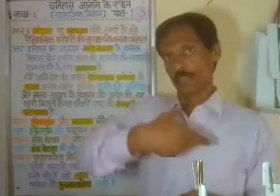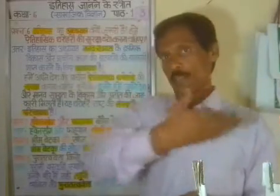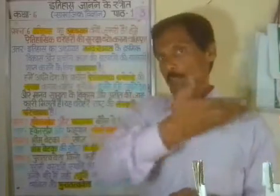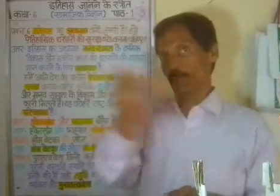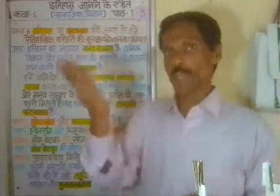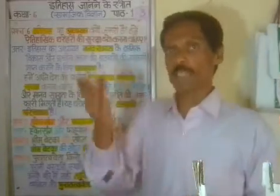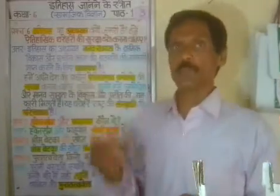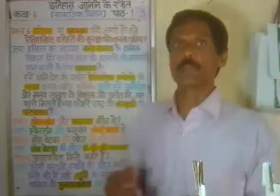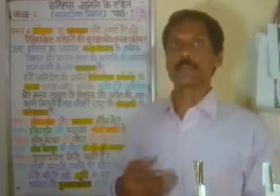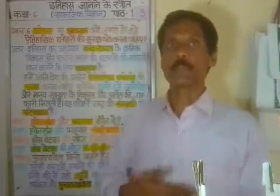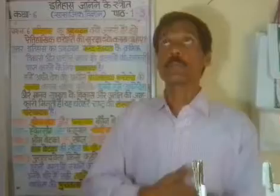मानव